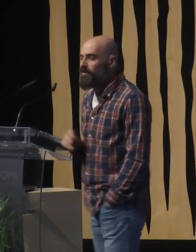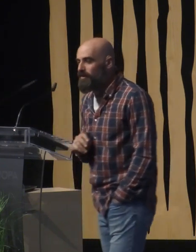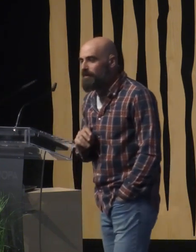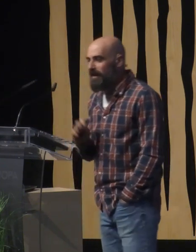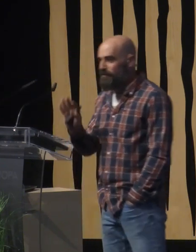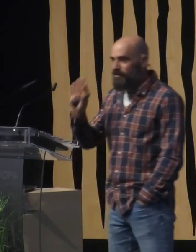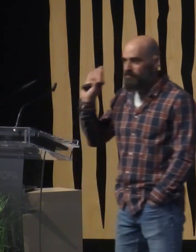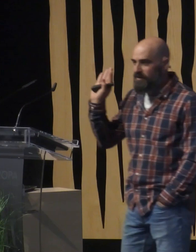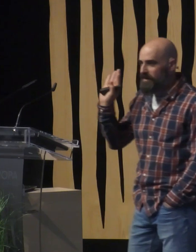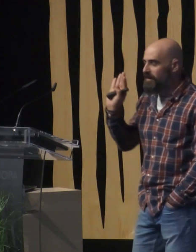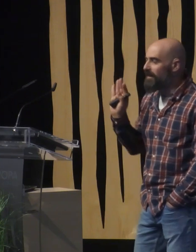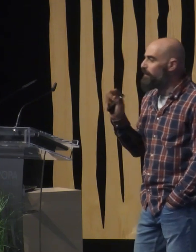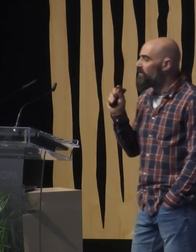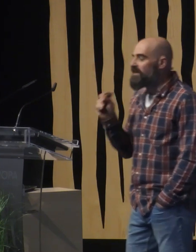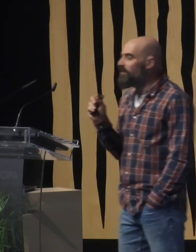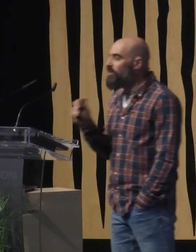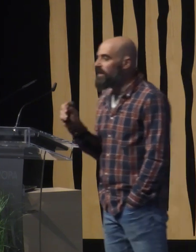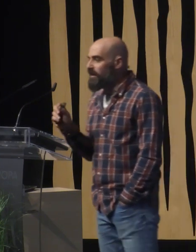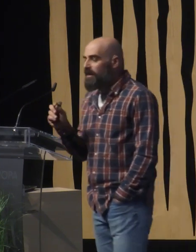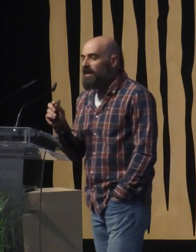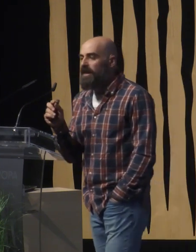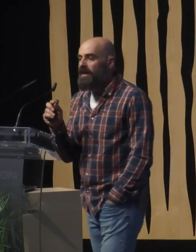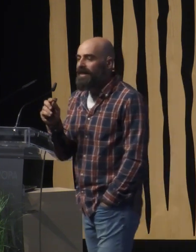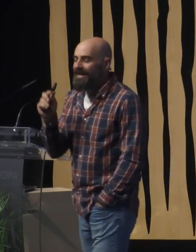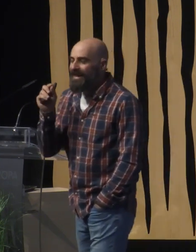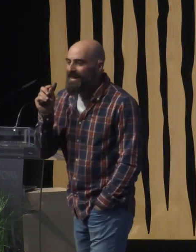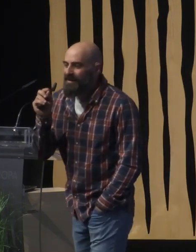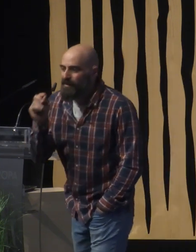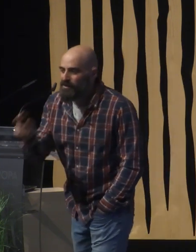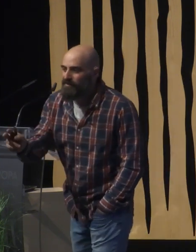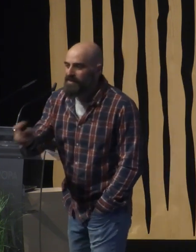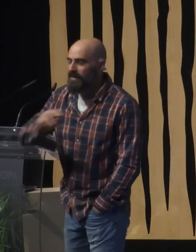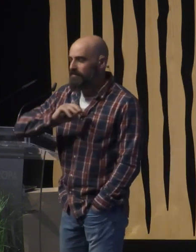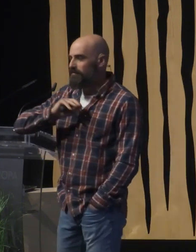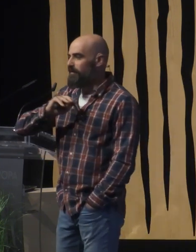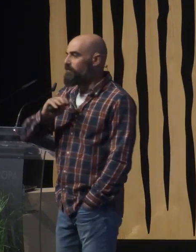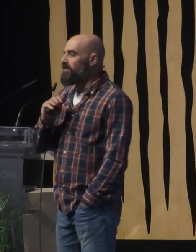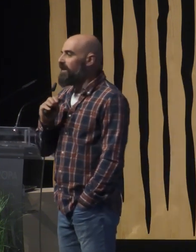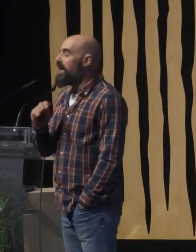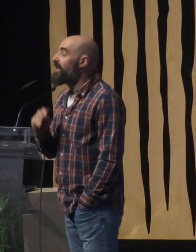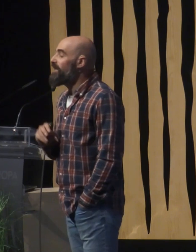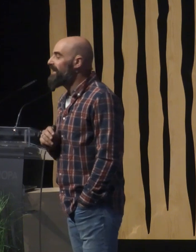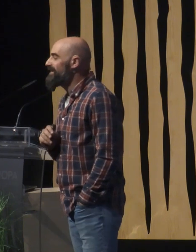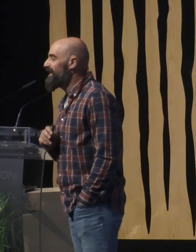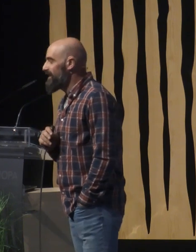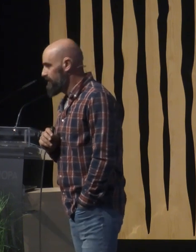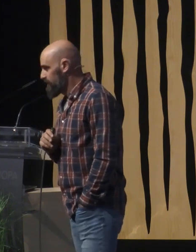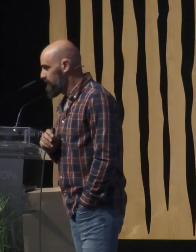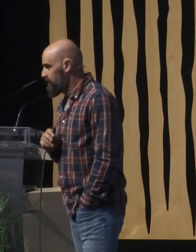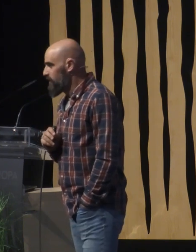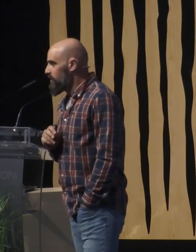espacio y hablaremos. ¿Sabes? Es decir, sintoniza. Famosa frase. ¿A qué hora llegaste